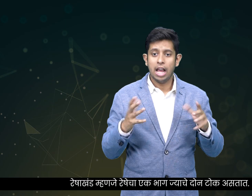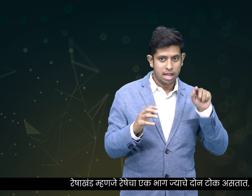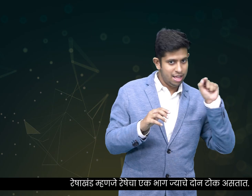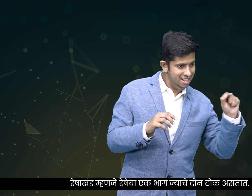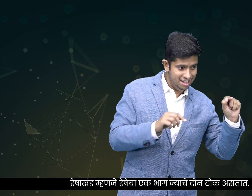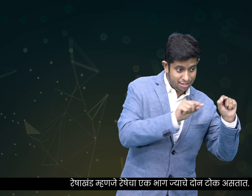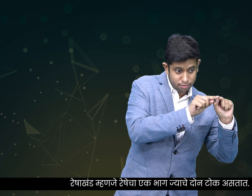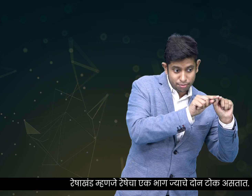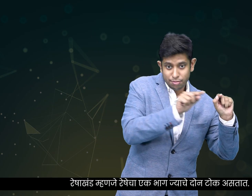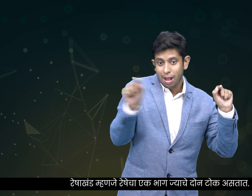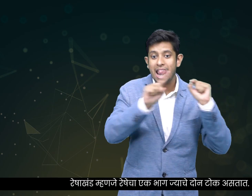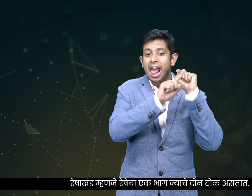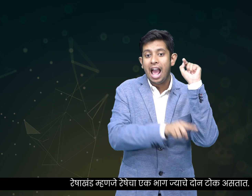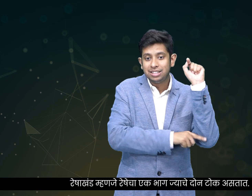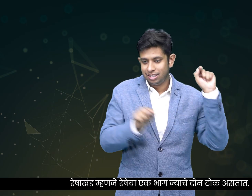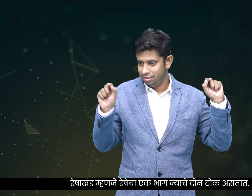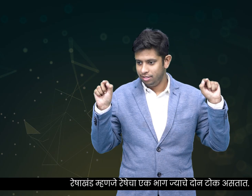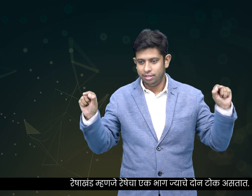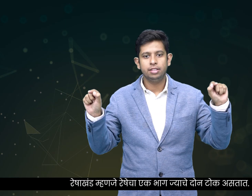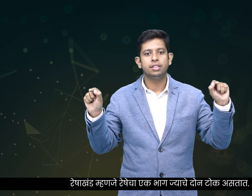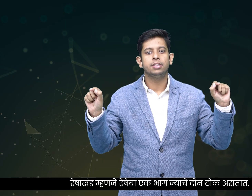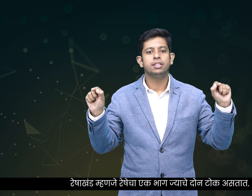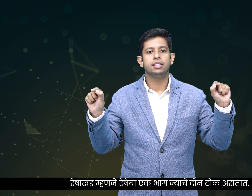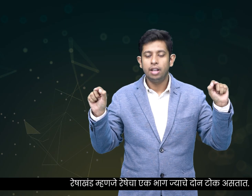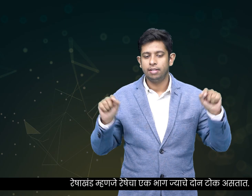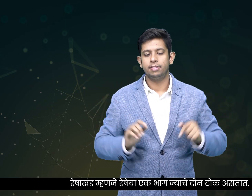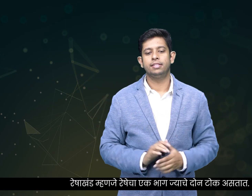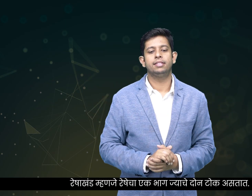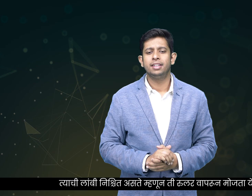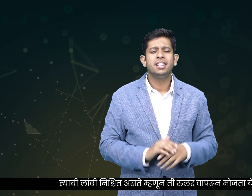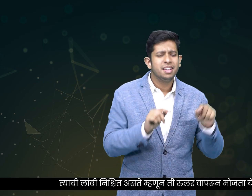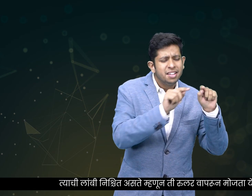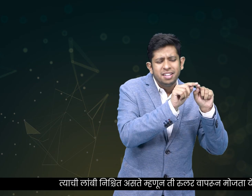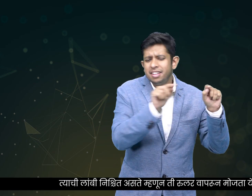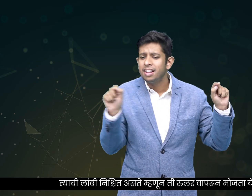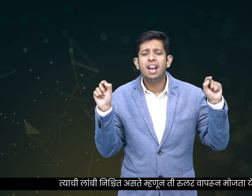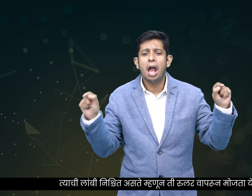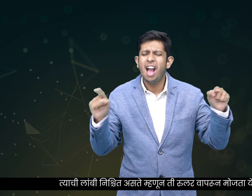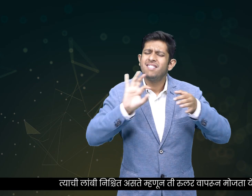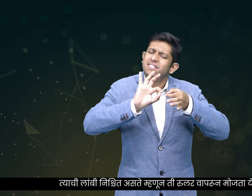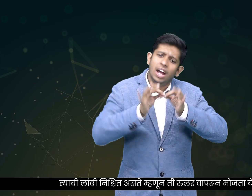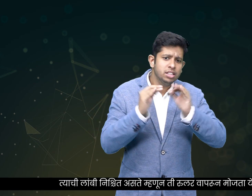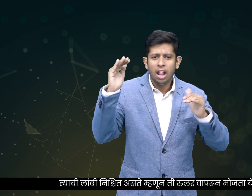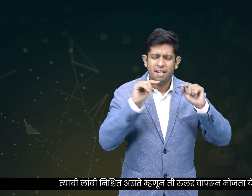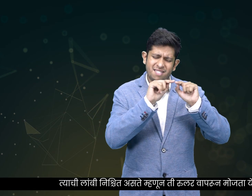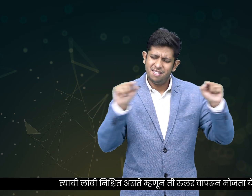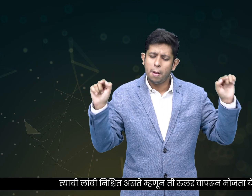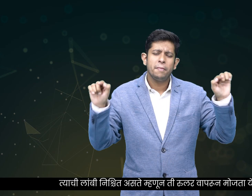रेषाखंड म्हणजे रेषेचा एक भाग ज्याचे 2 टोक असतात. त्याची लांबी निश्चित असते म्हणून ती रुलर